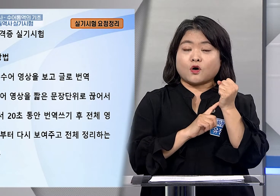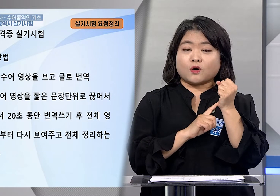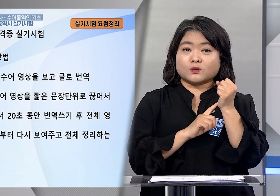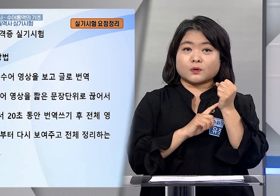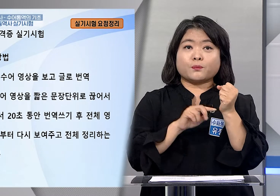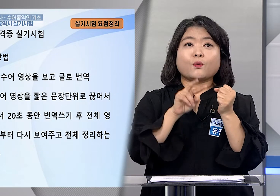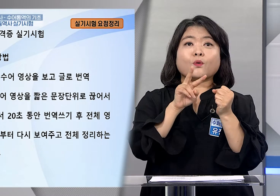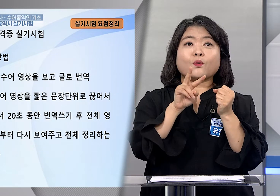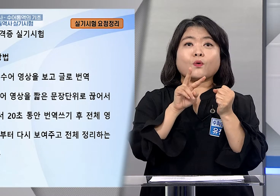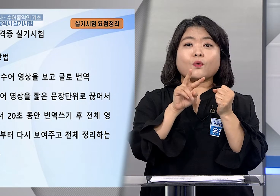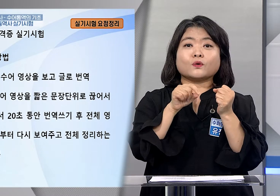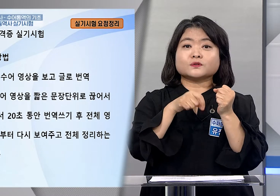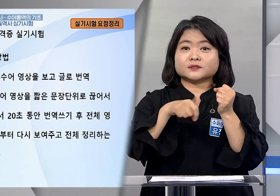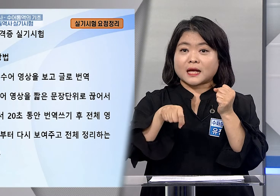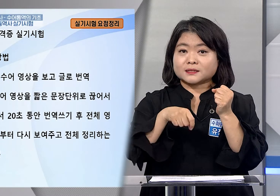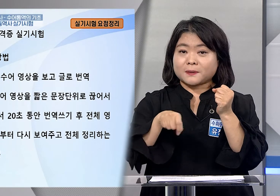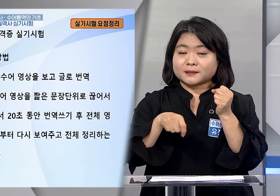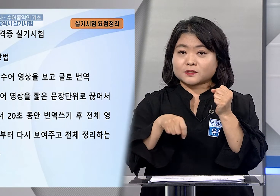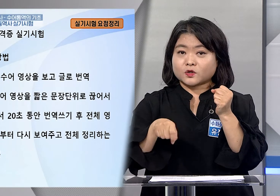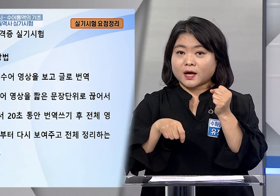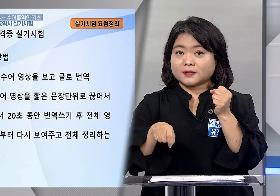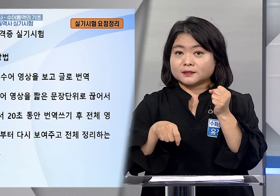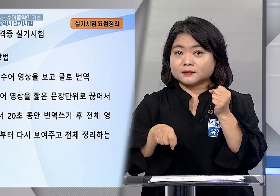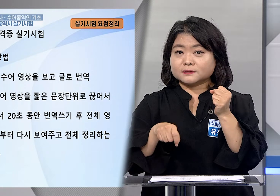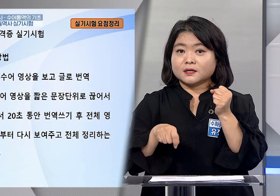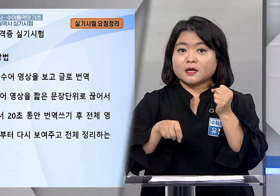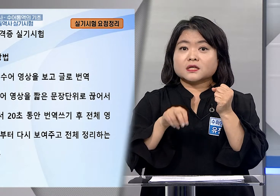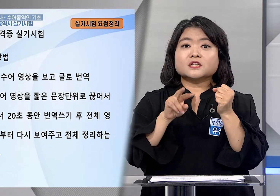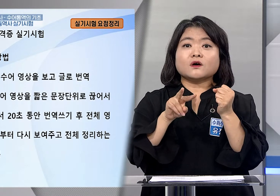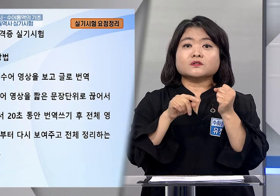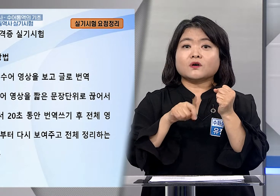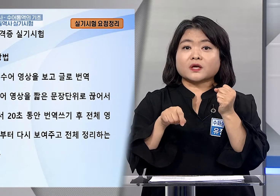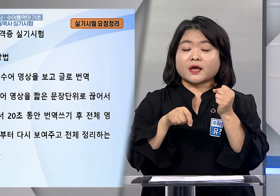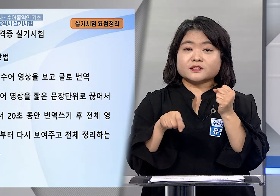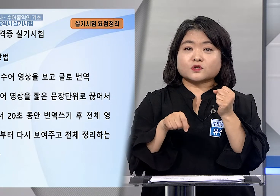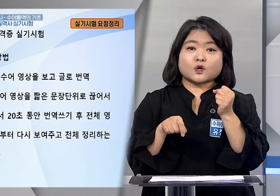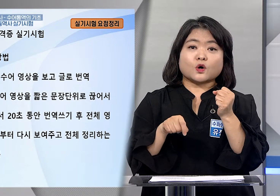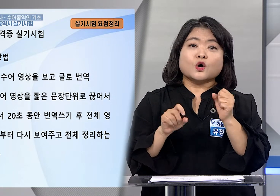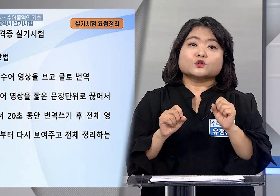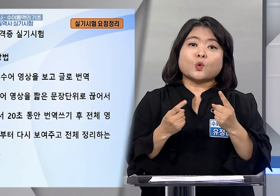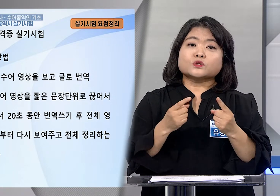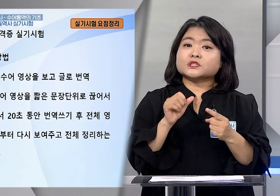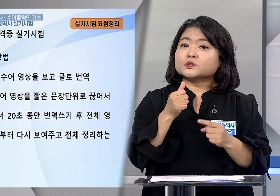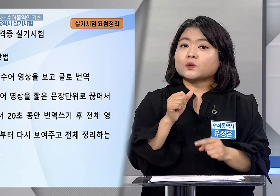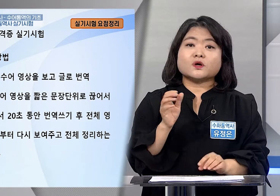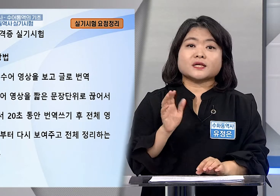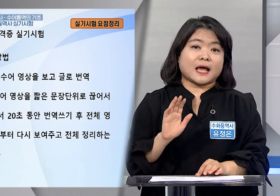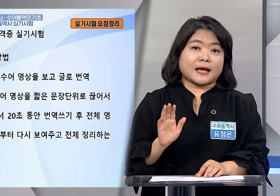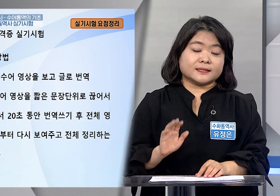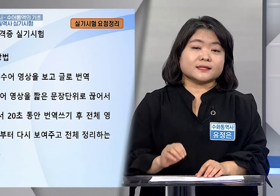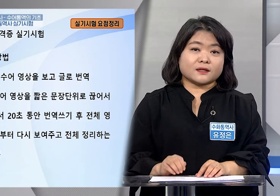기억력이겠죠. 이게 보고 다시 받아 써야 하는 기억력에 있어서 동시통역이 아니기